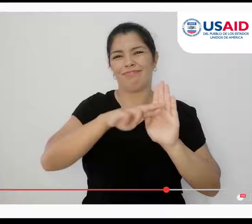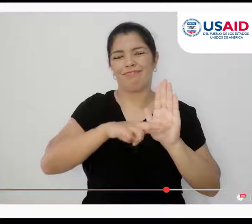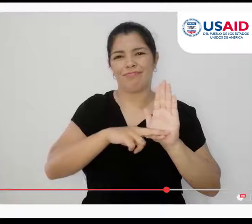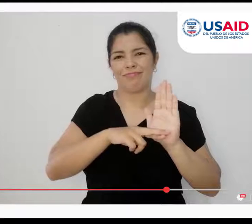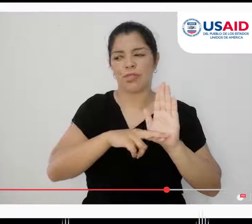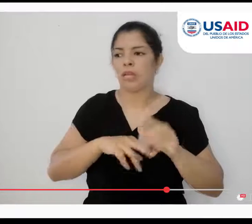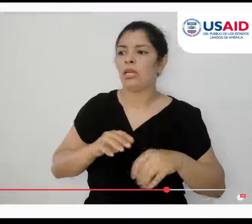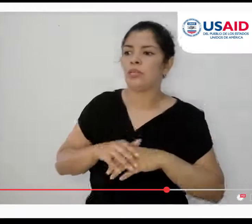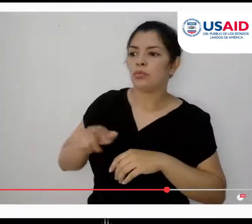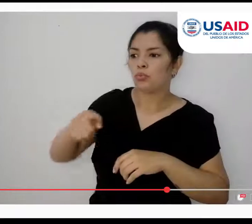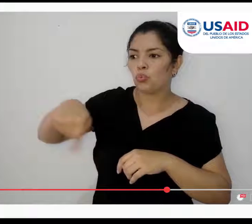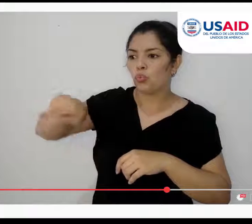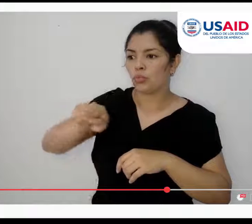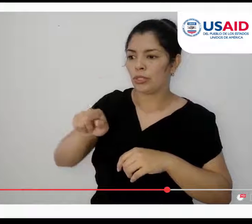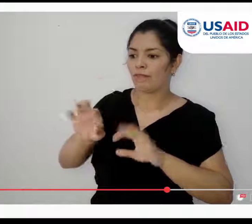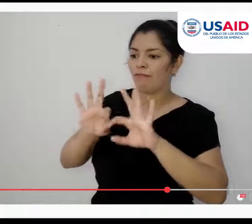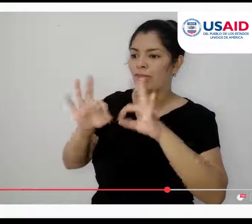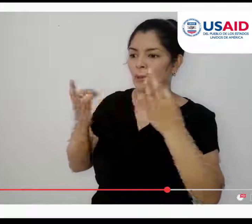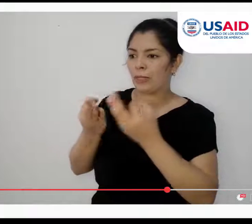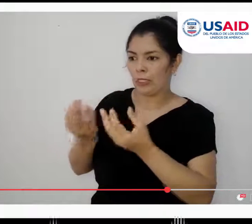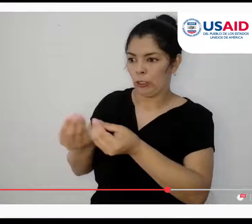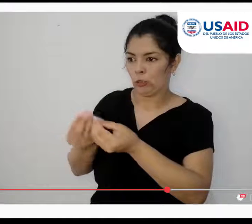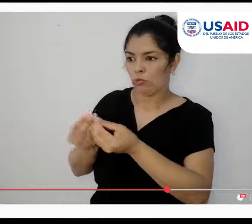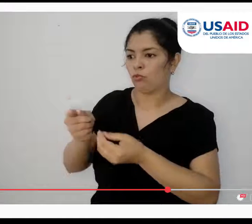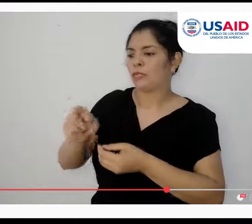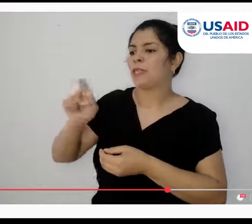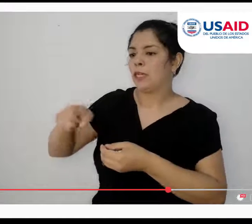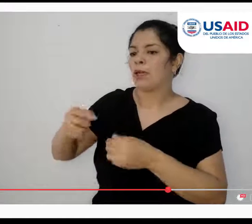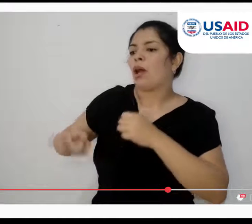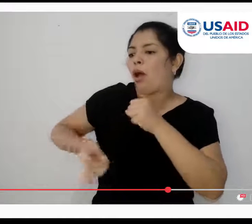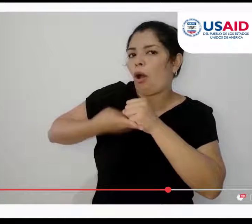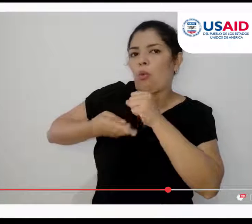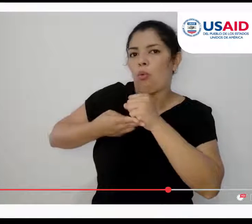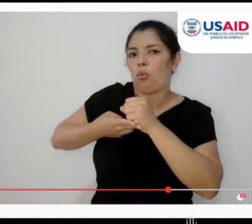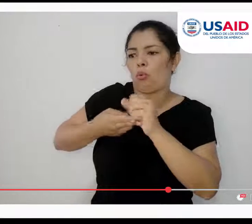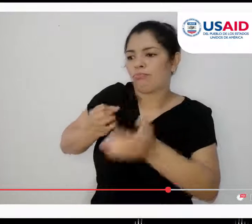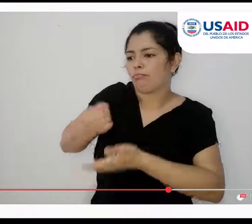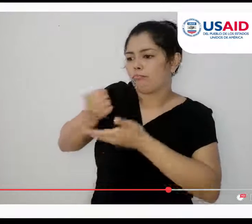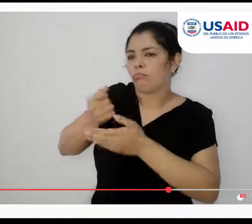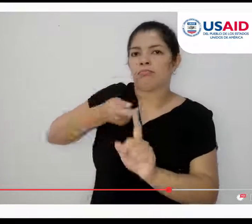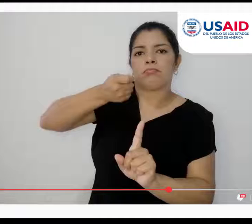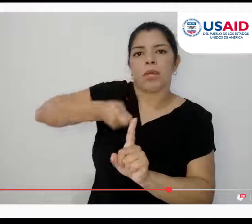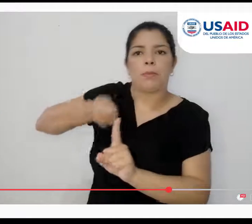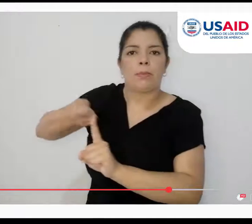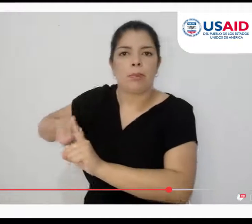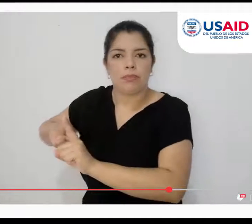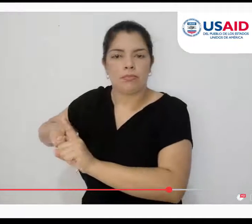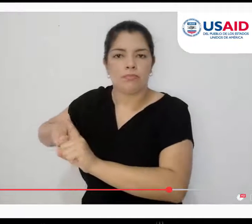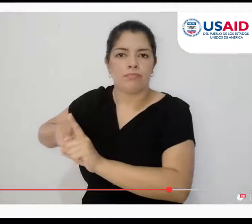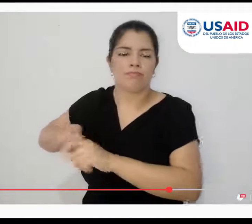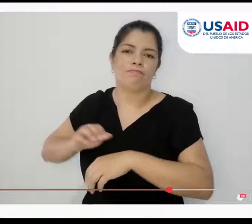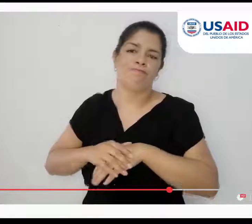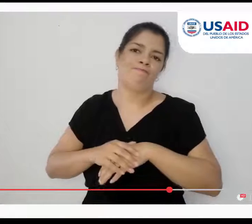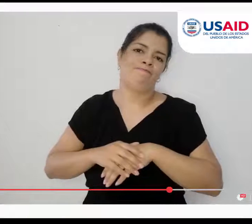familias, estos núcleos familiares, tengan unos recursos, hagan un ahorro programado, pero esto como para